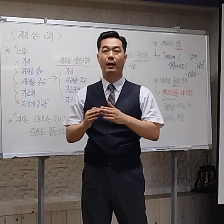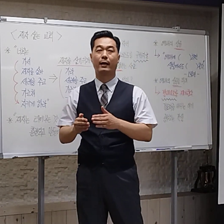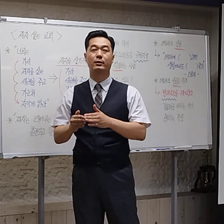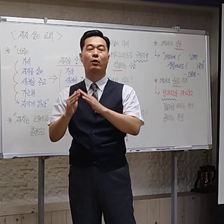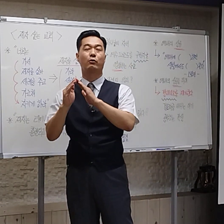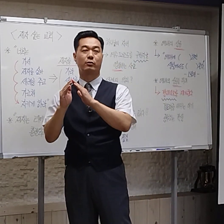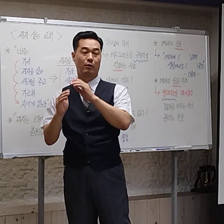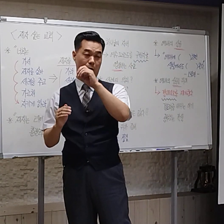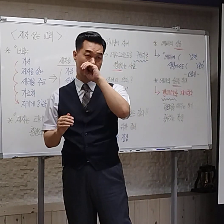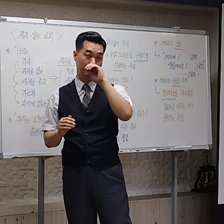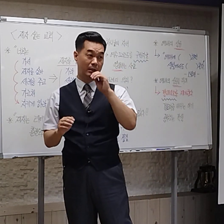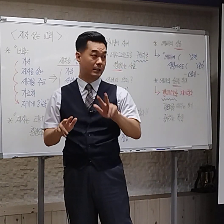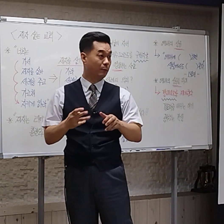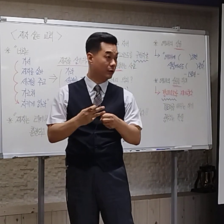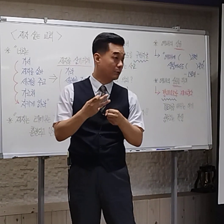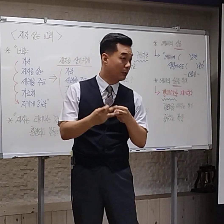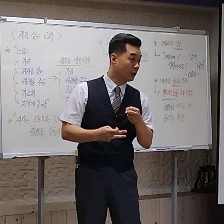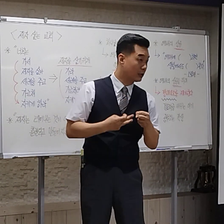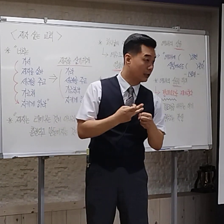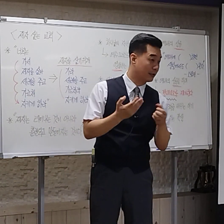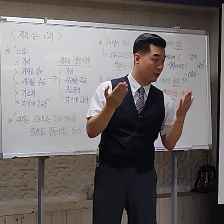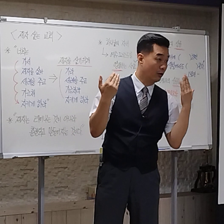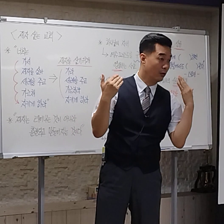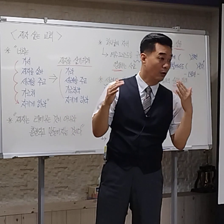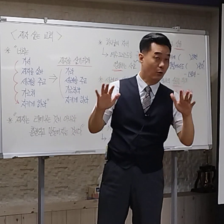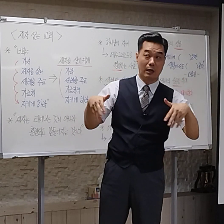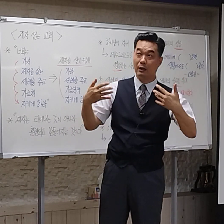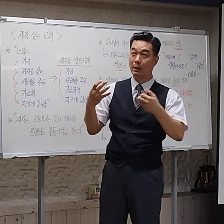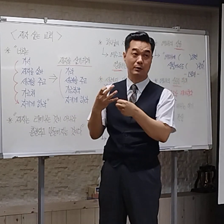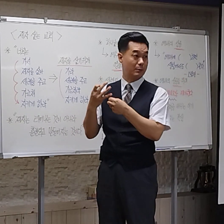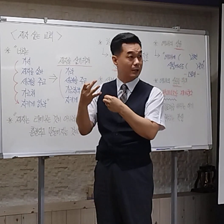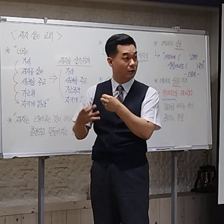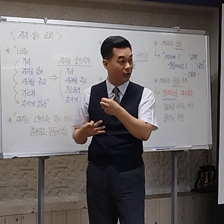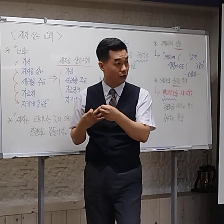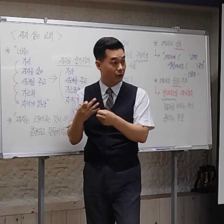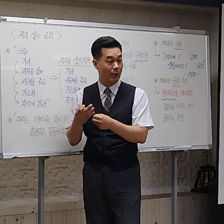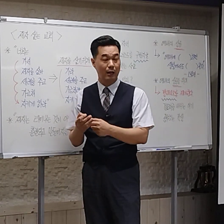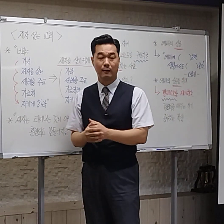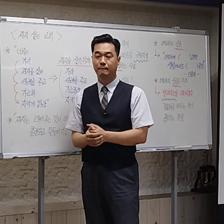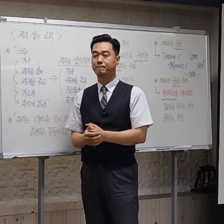교회에 개척하고서 지금 벌써 13년이 지났어요. 올 가을 되면 이제 14년 됐는데